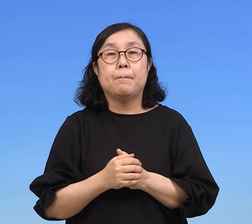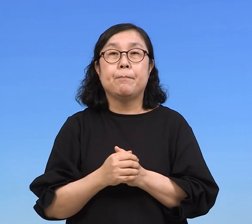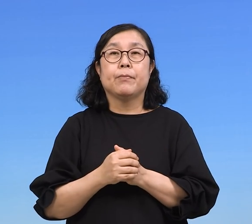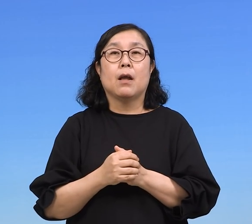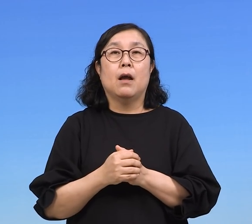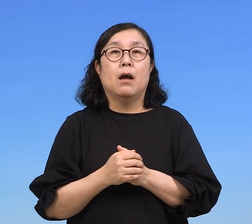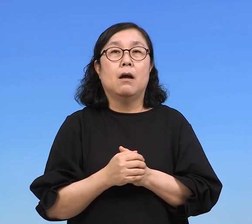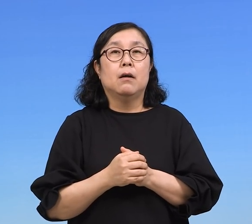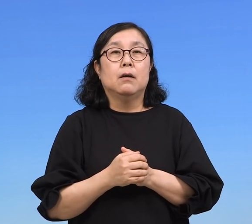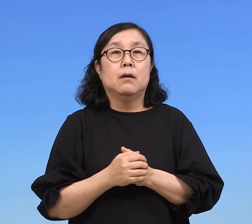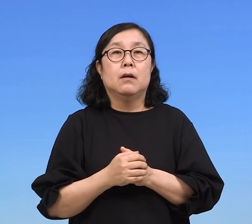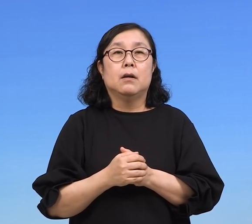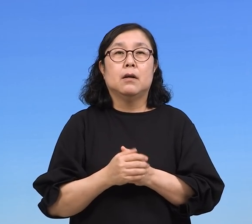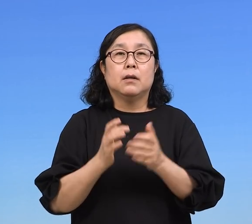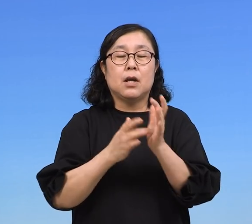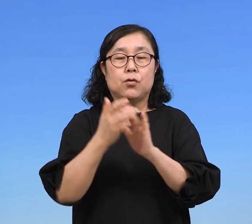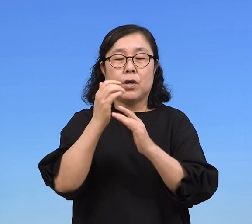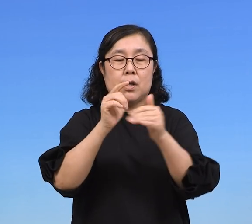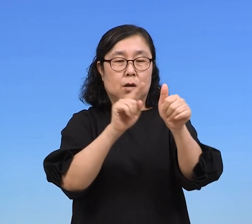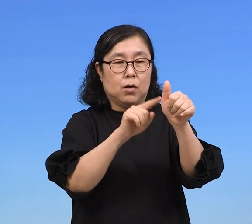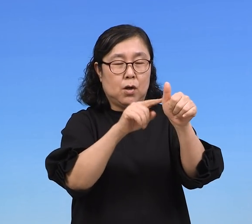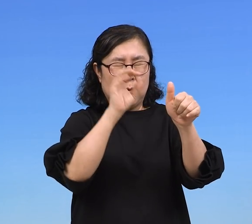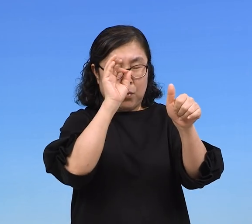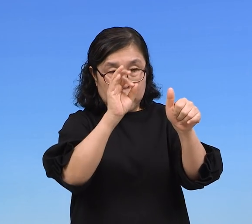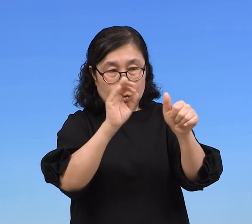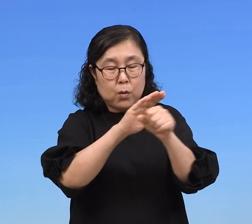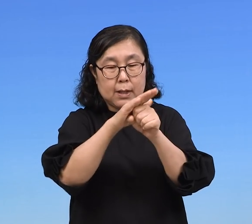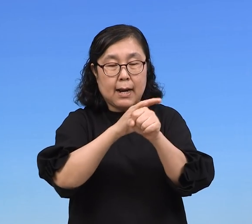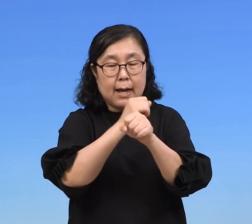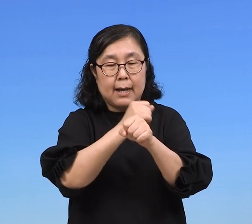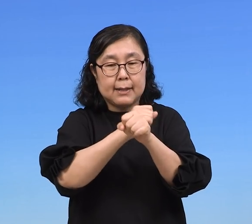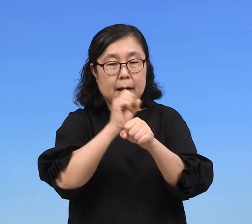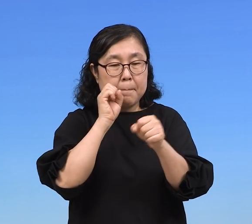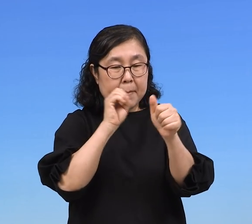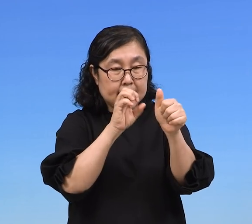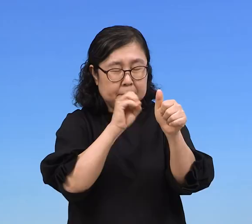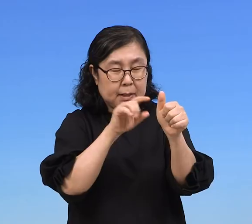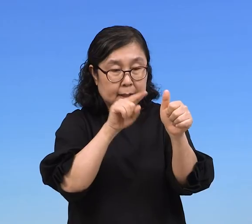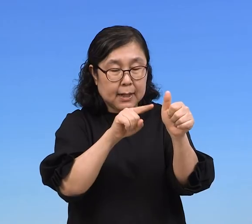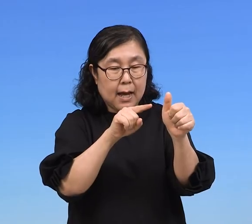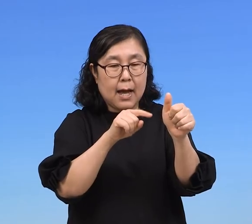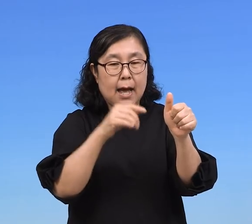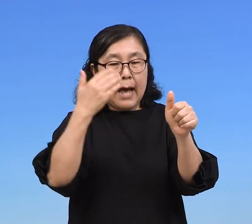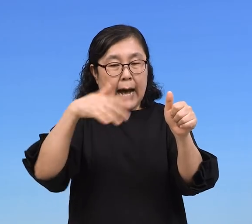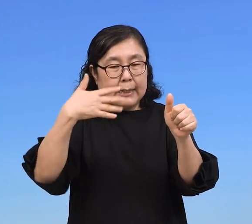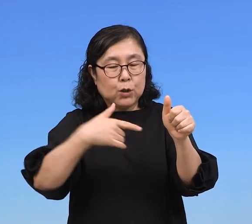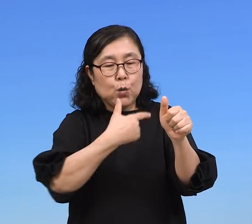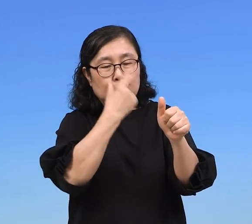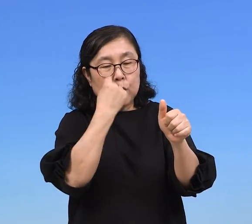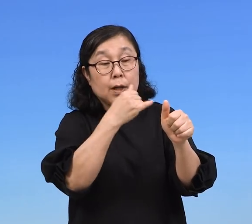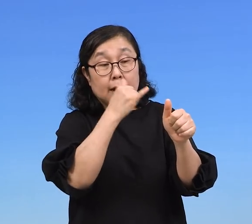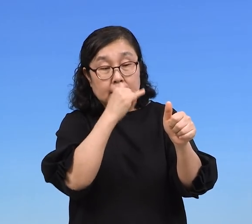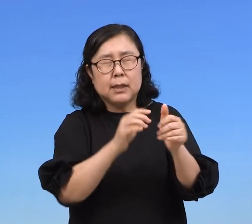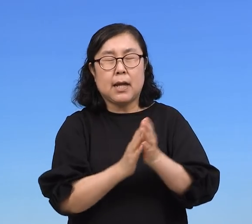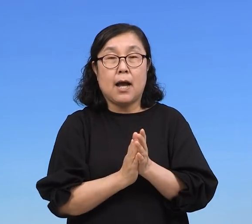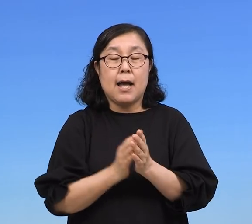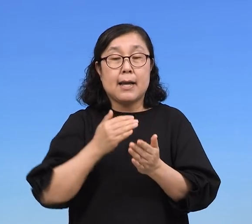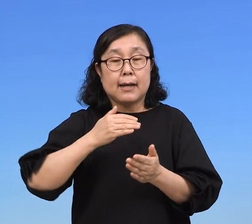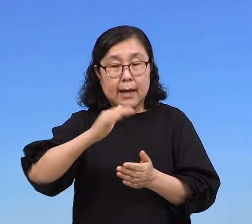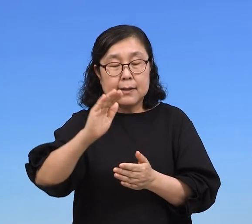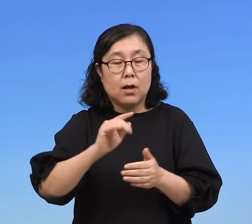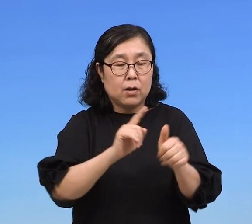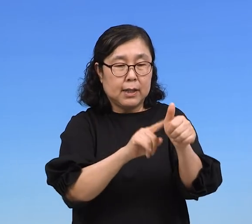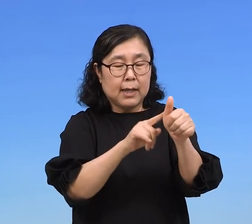찌르는 말씀을 주십니다. 21절 예수께서 그를 보시고 사랑하사 이르시되 네가 아직도 한 가지 부족한 것이